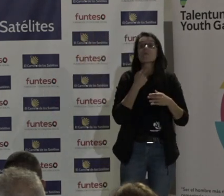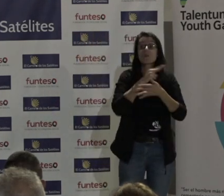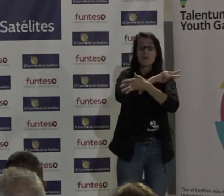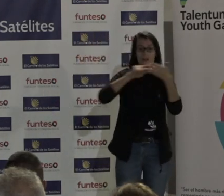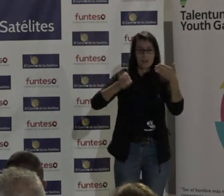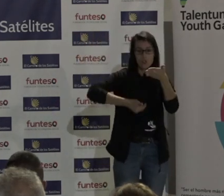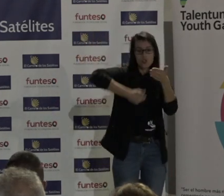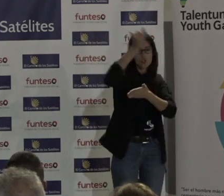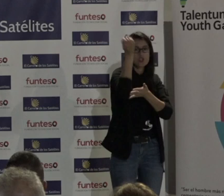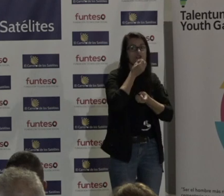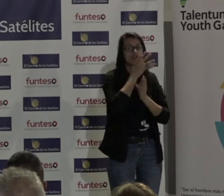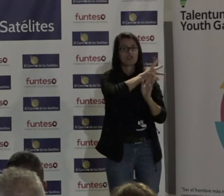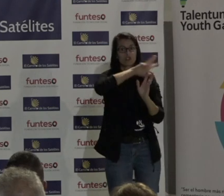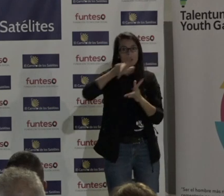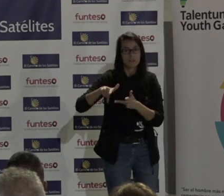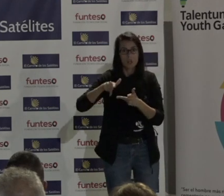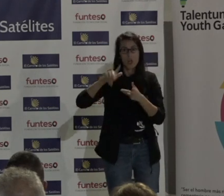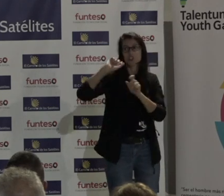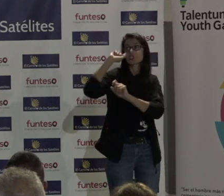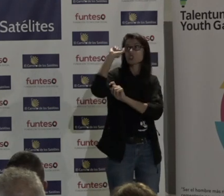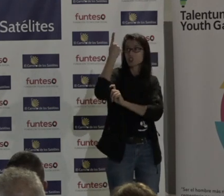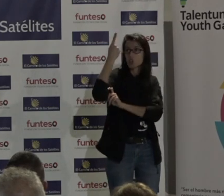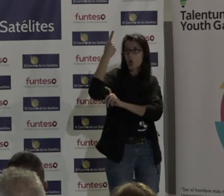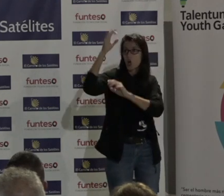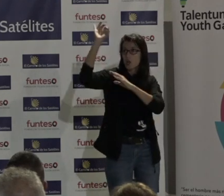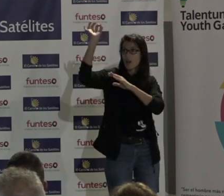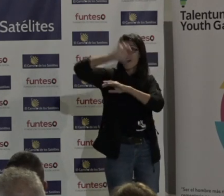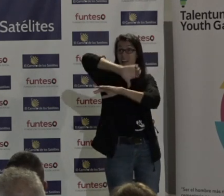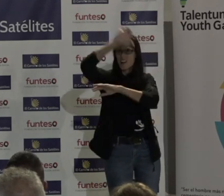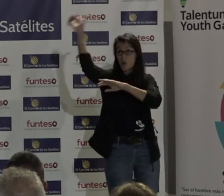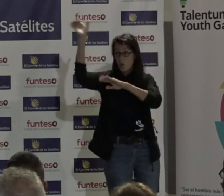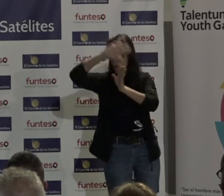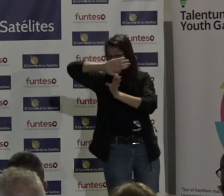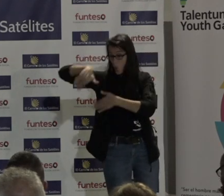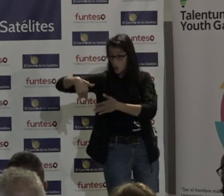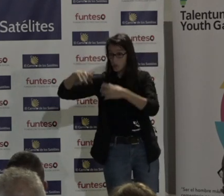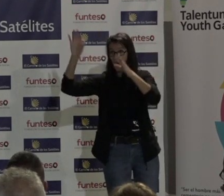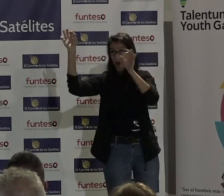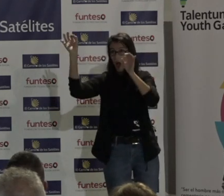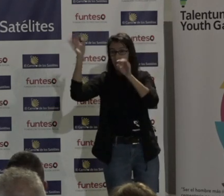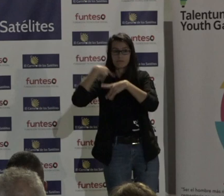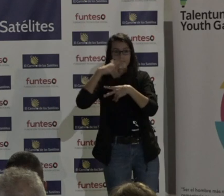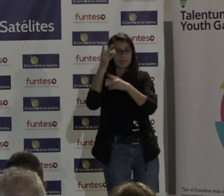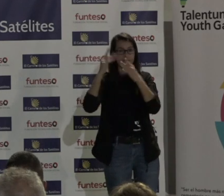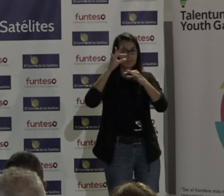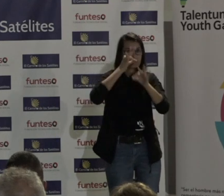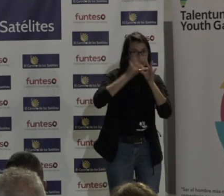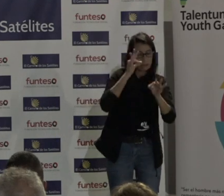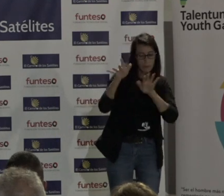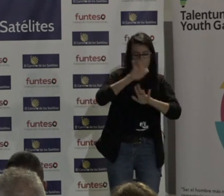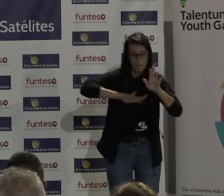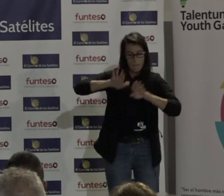siguiente noticia. El último rayo de sol de Europa en los equinoccios, tanto en marzo como en septiembre,